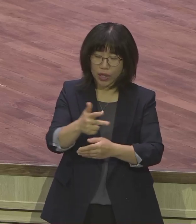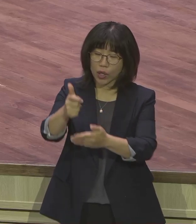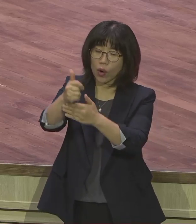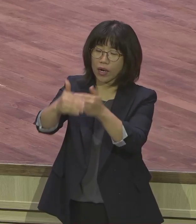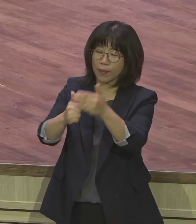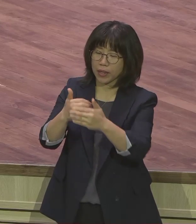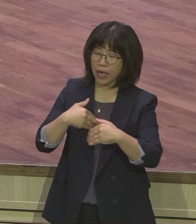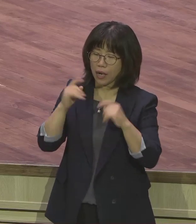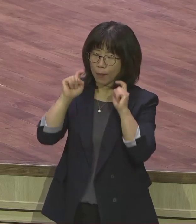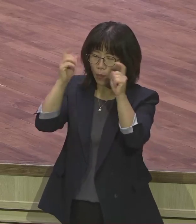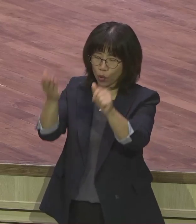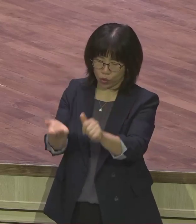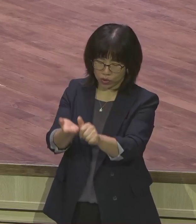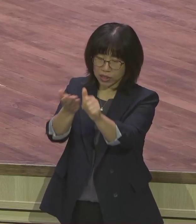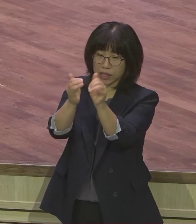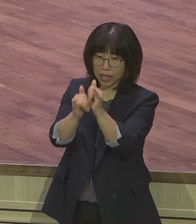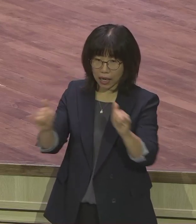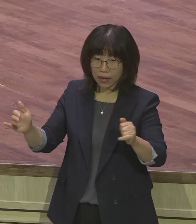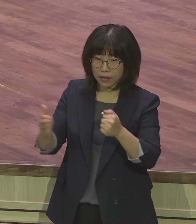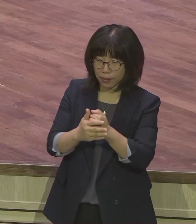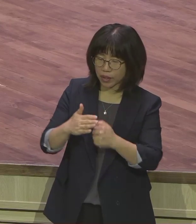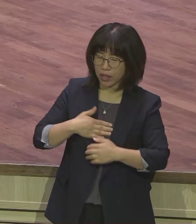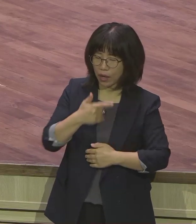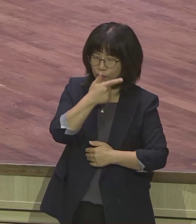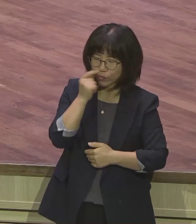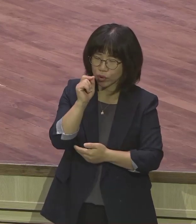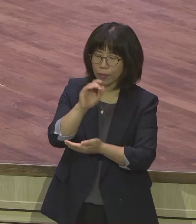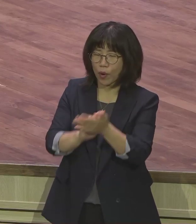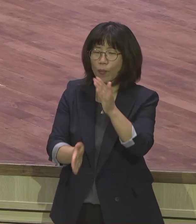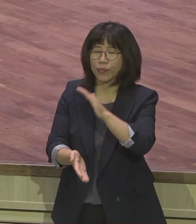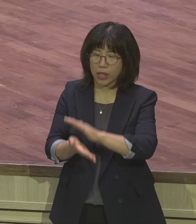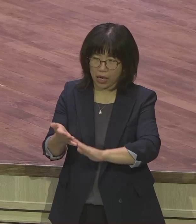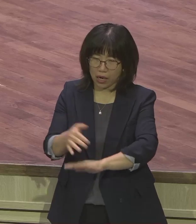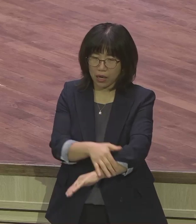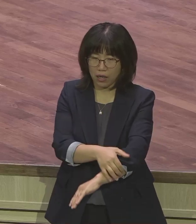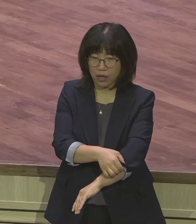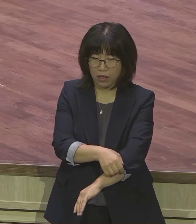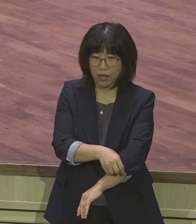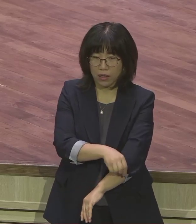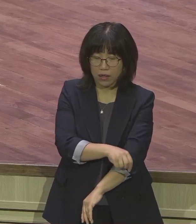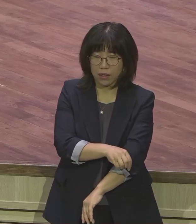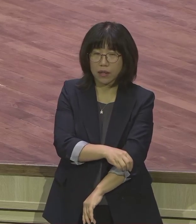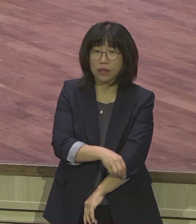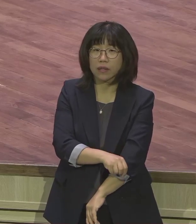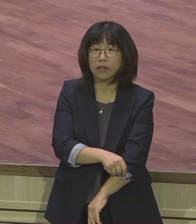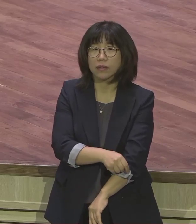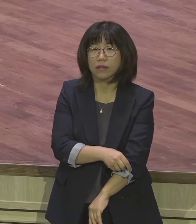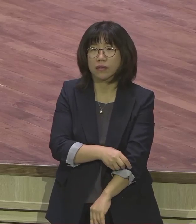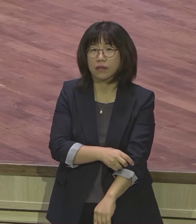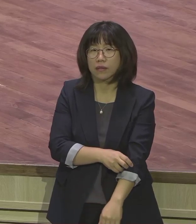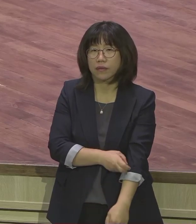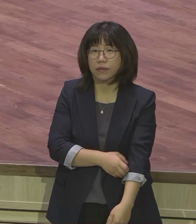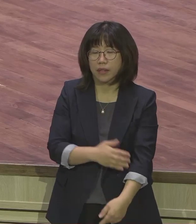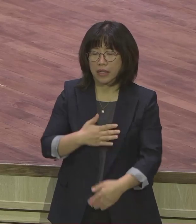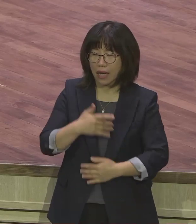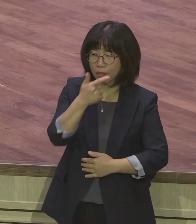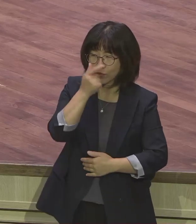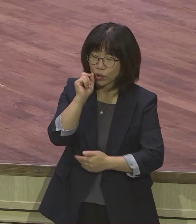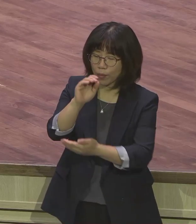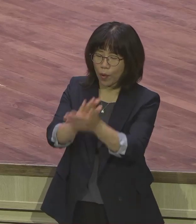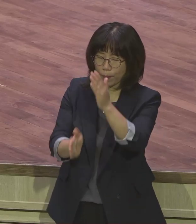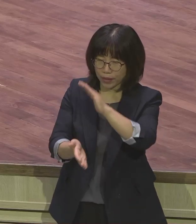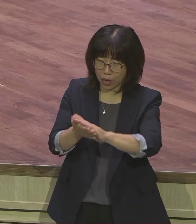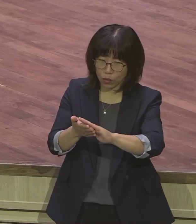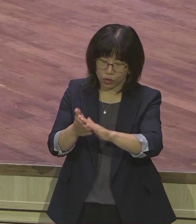나의 목자시기 때문에 자신은 부족함이 없게 없게 살고 있다 없이 살고 있다 부족함이 없다